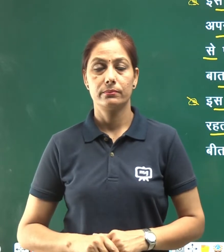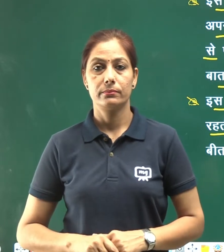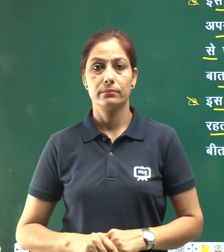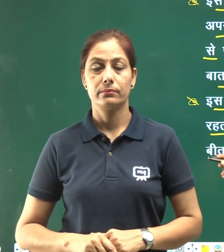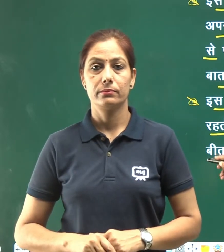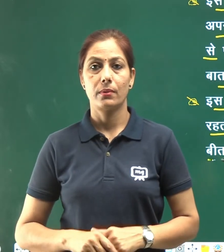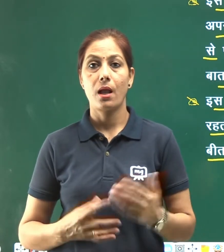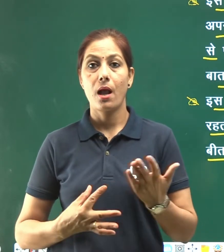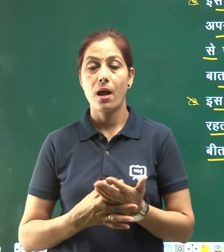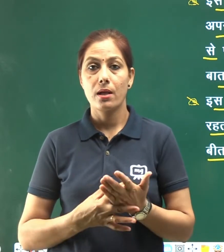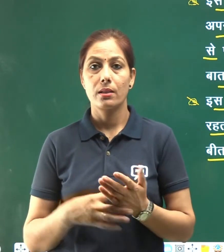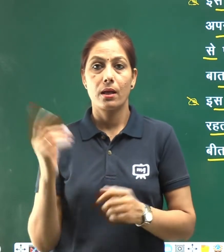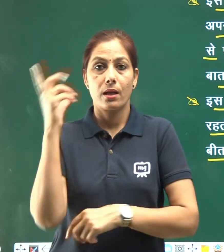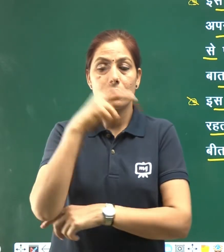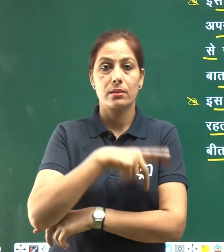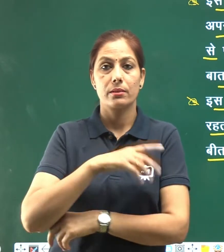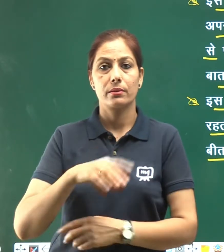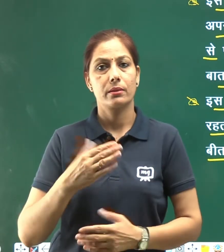आधा दिन बीत जाता है।